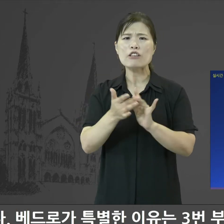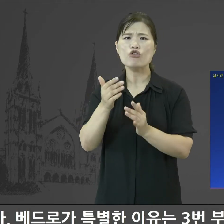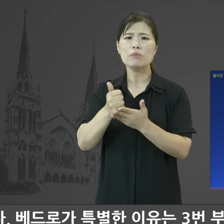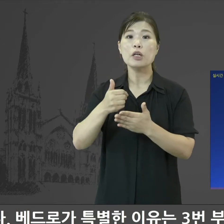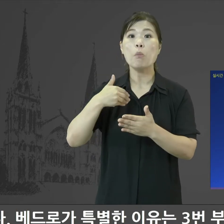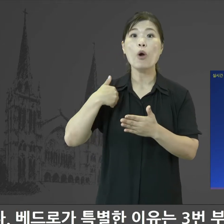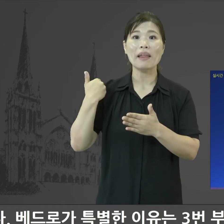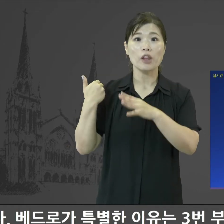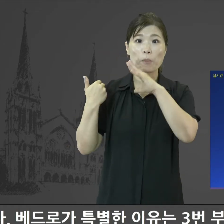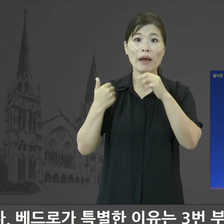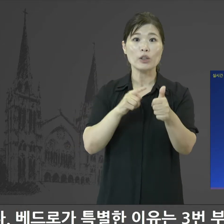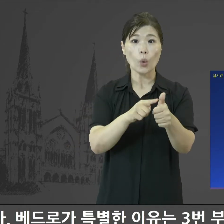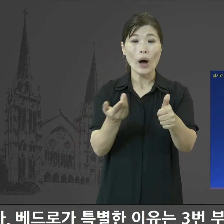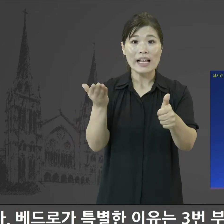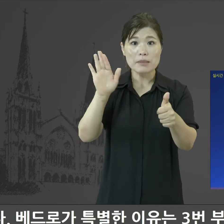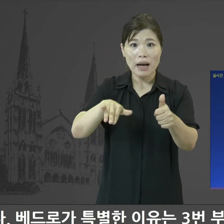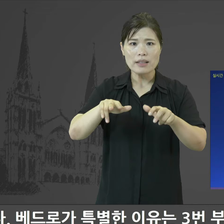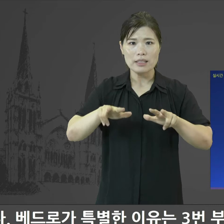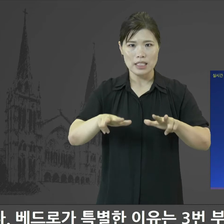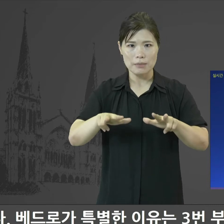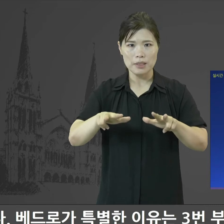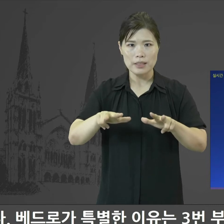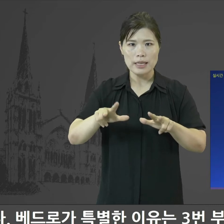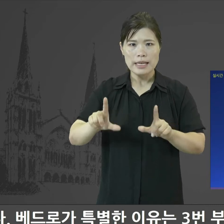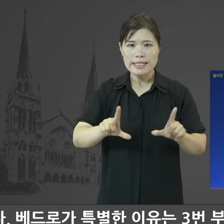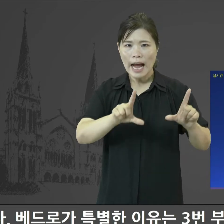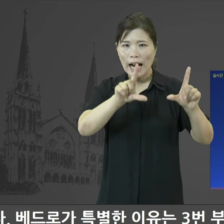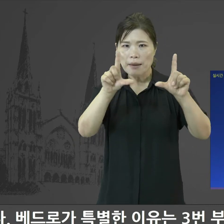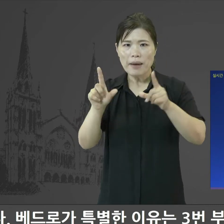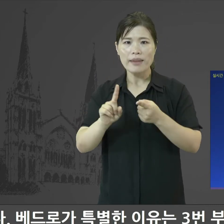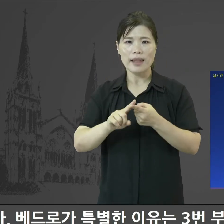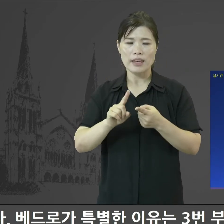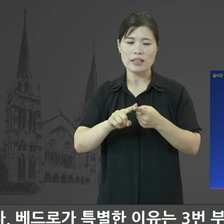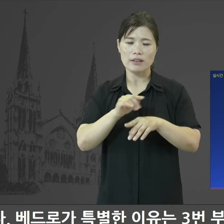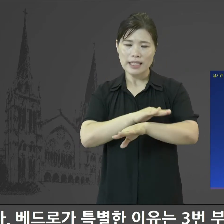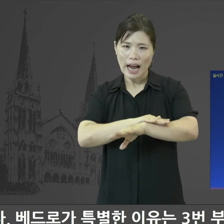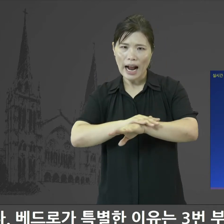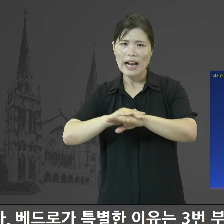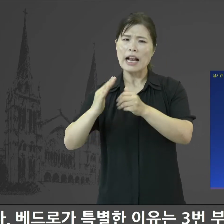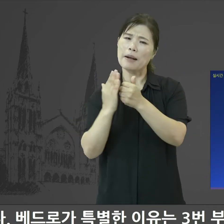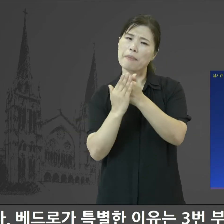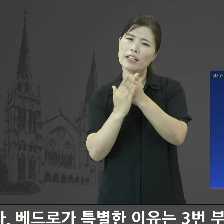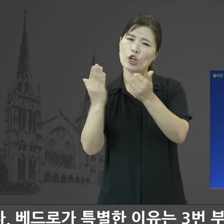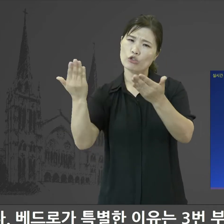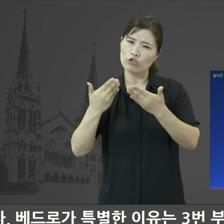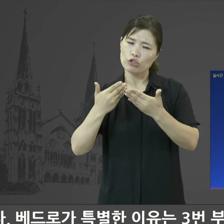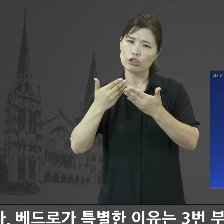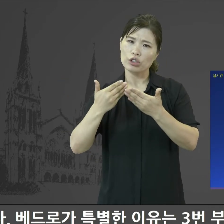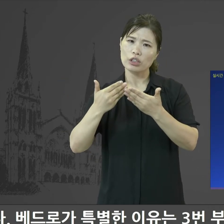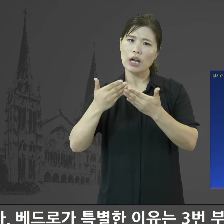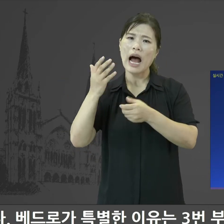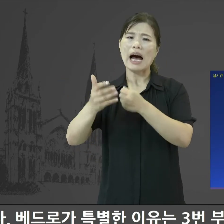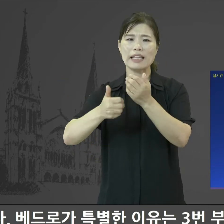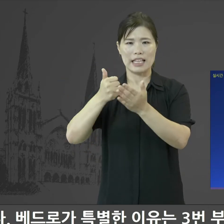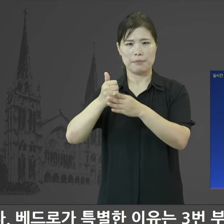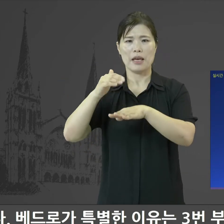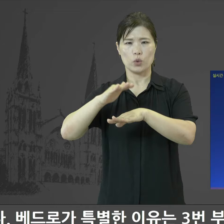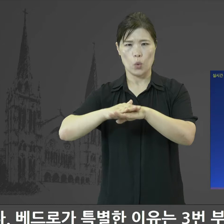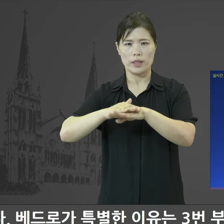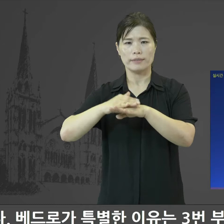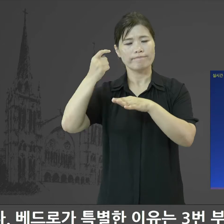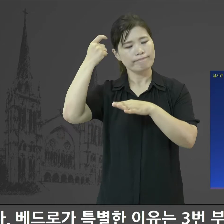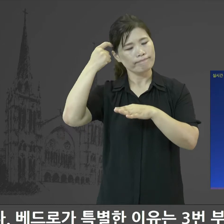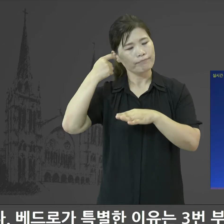베드로에서 이제 베드로는 자신의 삶을 다듬어 가시는 하나님의 손길을 경험합니다. 그리고